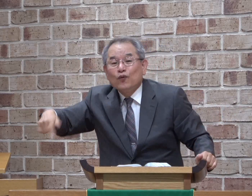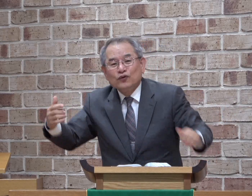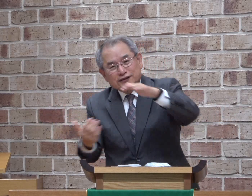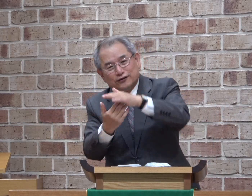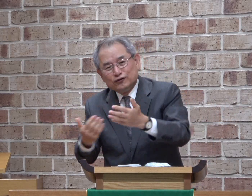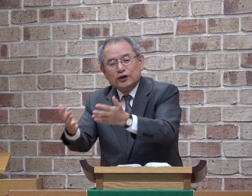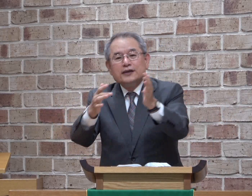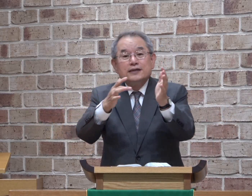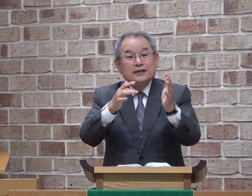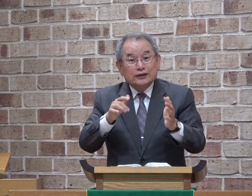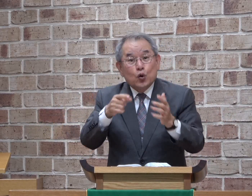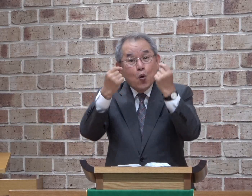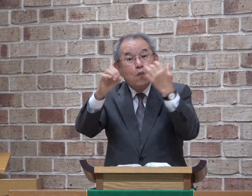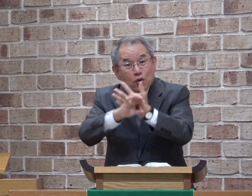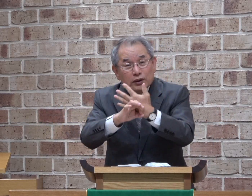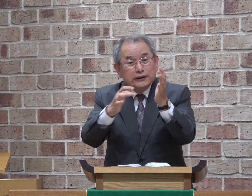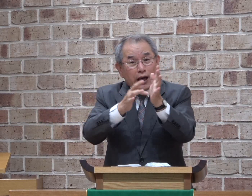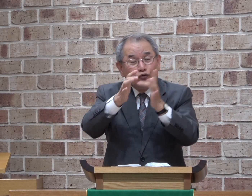뭐를 원하냐라고 끈질기게 얘기했던 것처럼